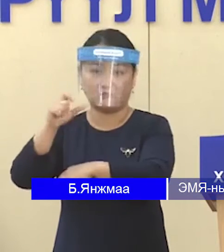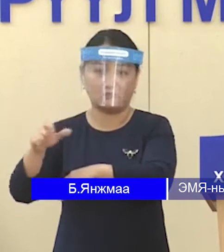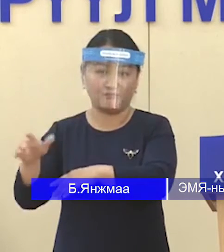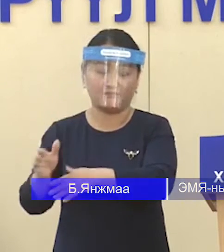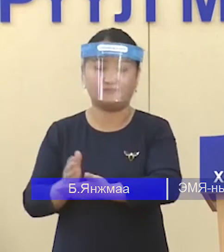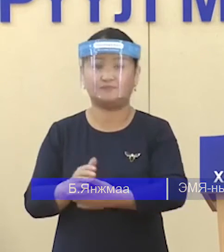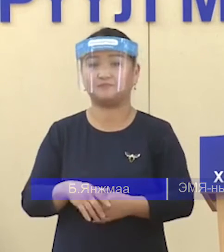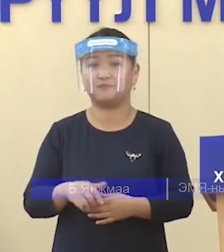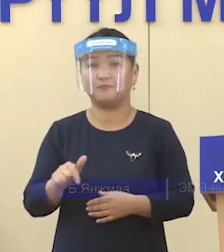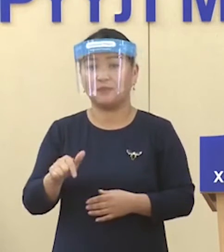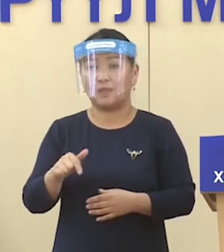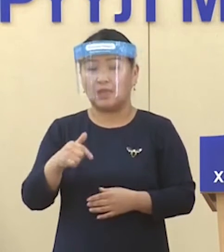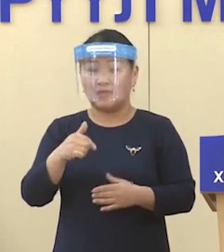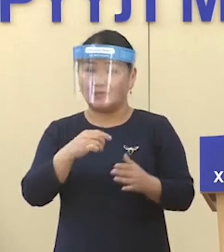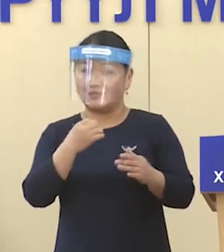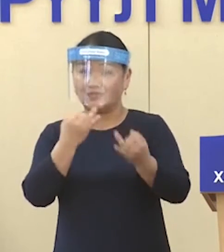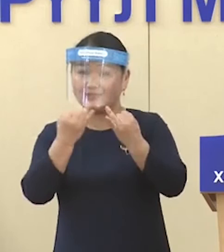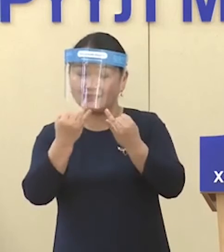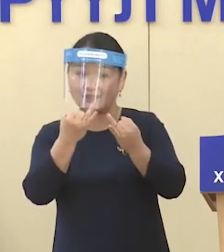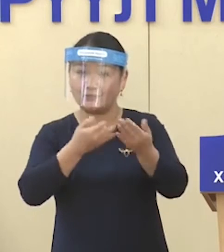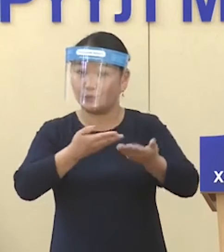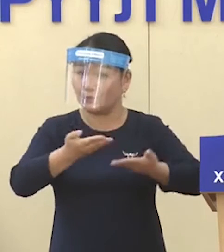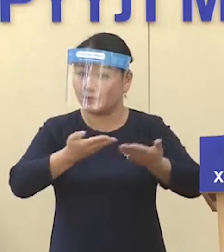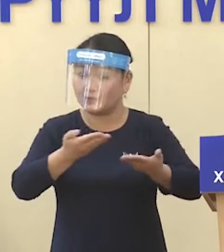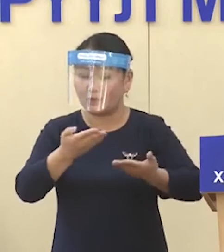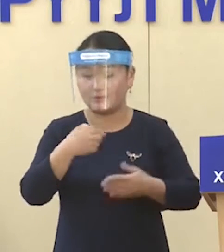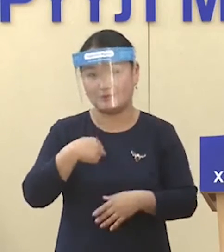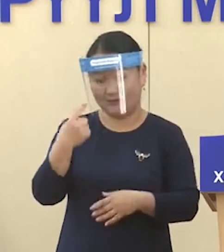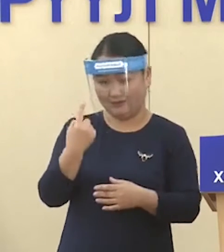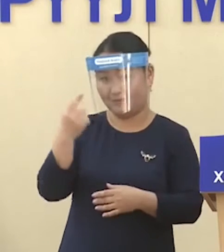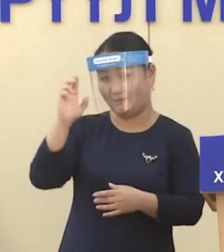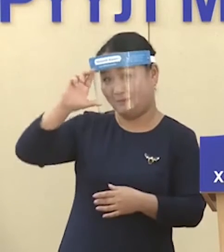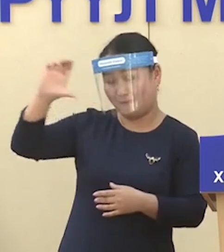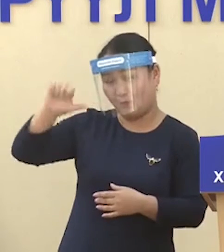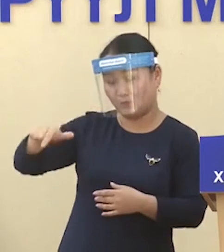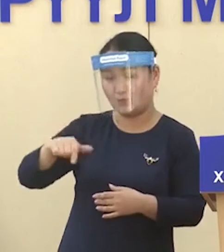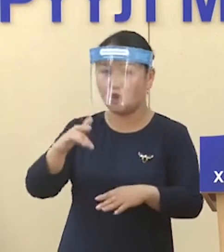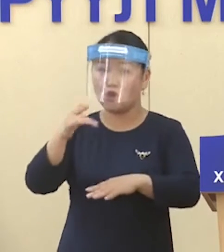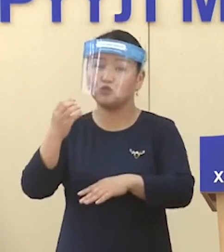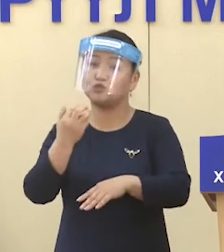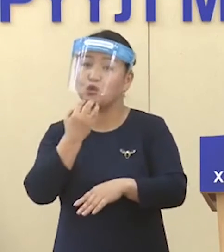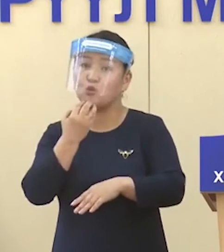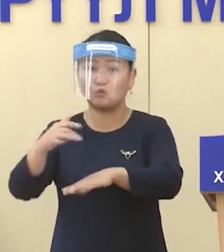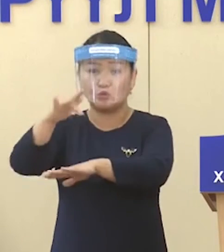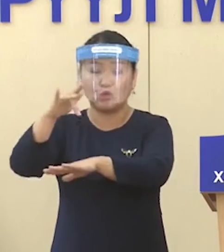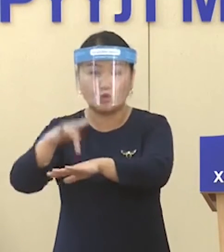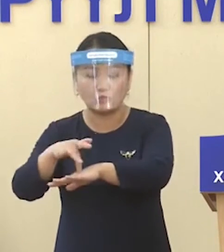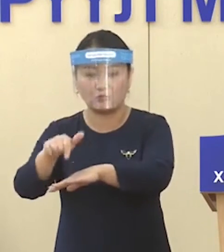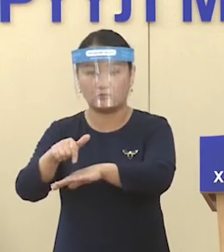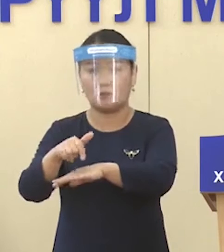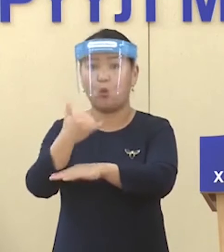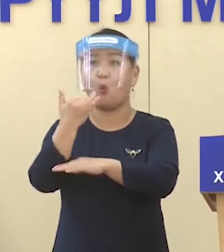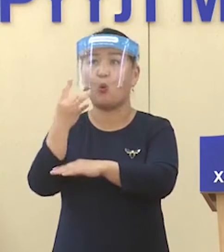байна. За түүнчлэн цахим худалдааны үйл ажиллагаа эрхэлдэг нэгэн компанийн Сөүл хот дахь логистик төвд их